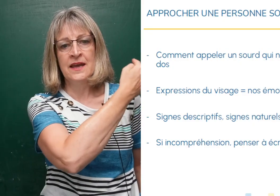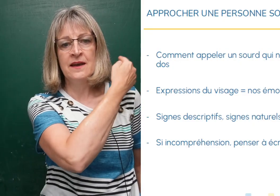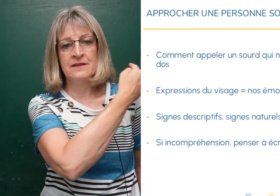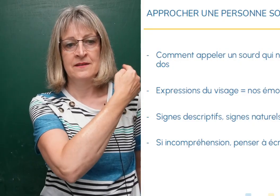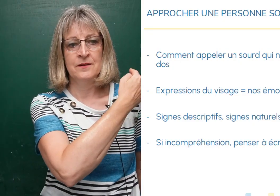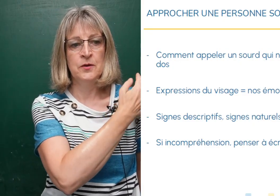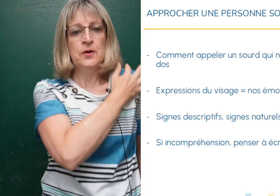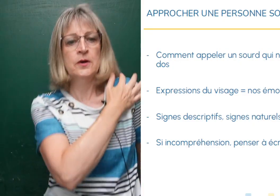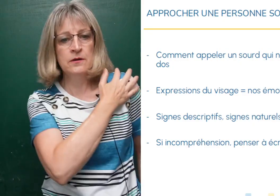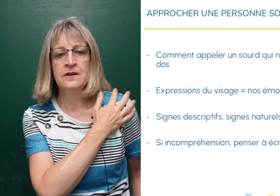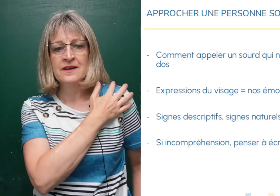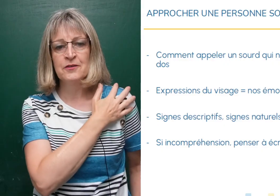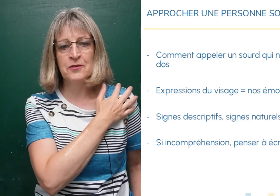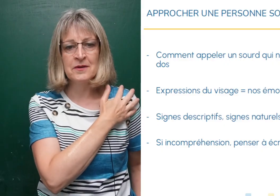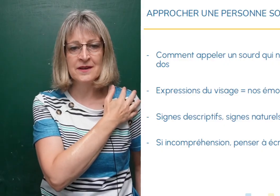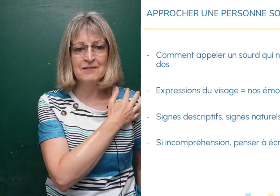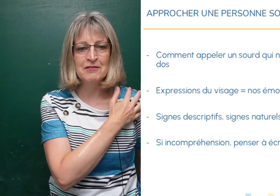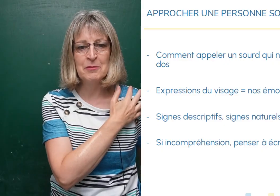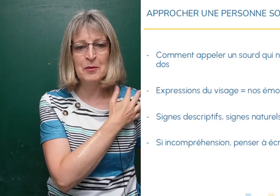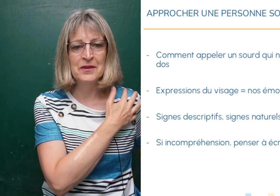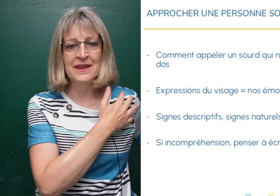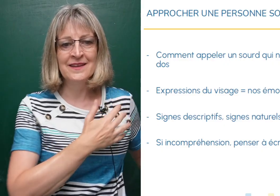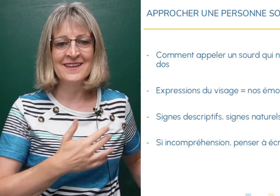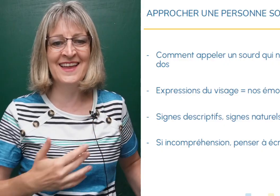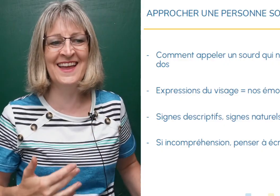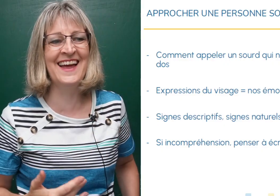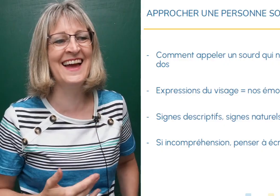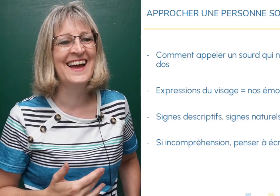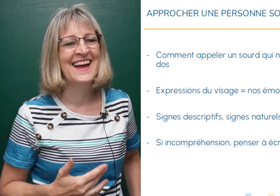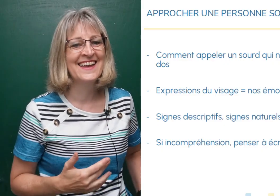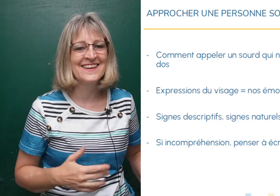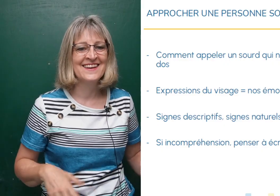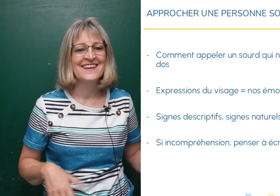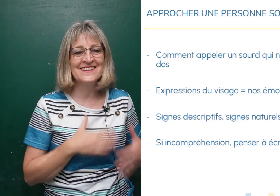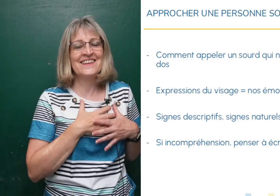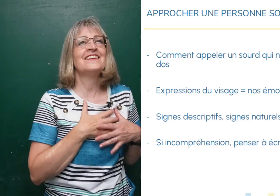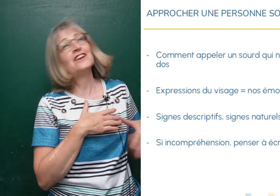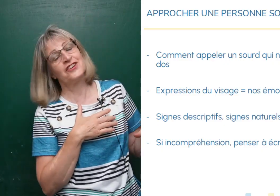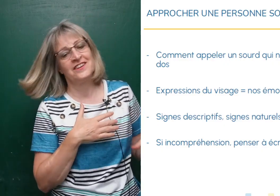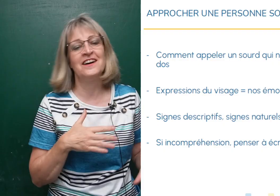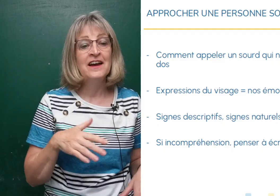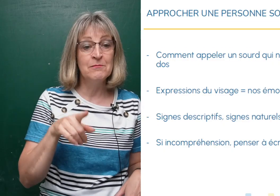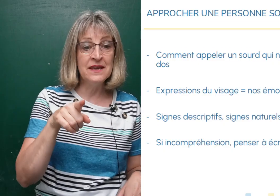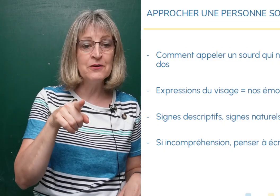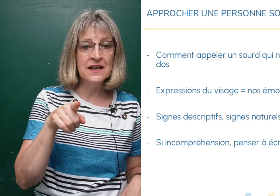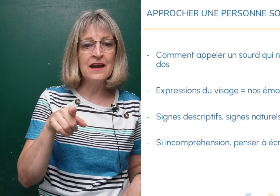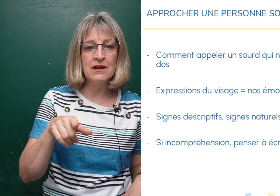derrière, youhou! Attention, hein, il va avoir peur peut-être, hein. Crise cardiaque. Non. Mais Claire, voilà, elle